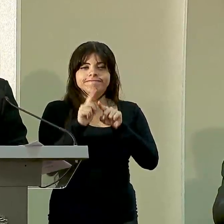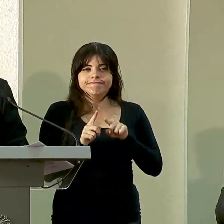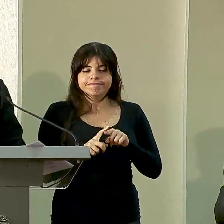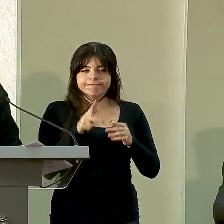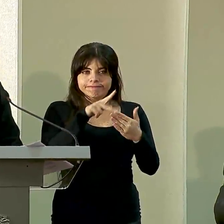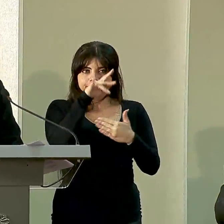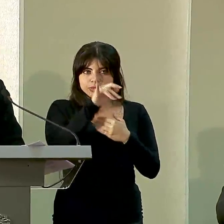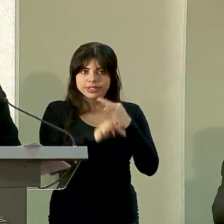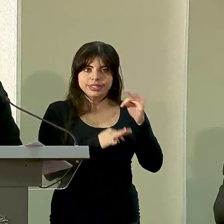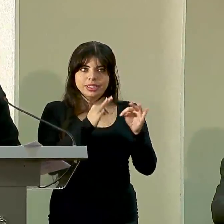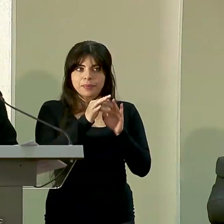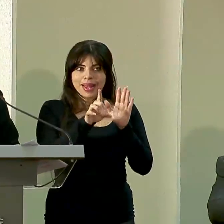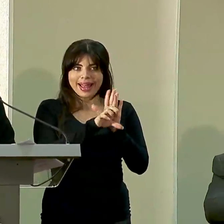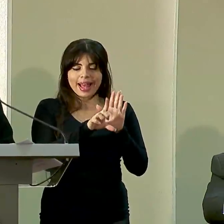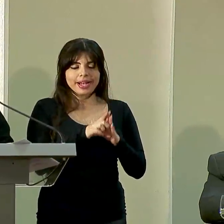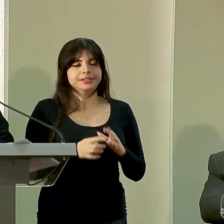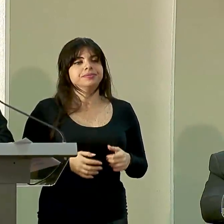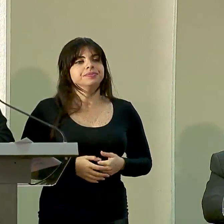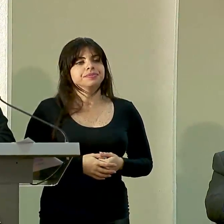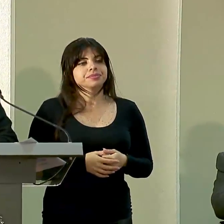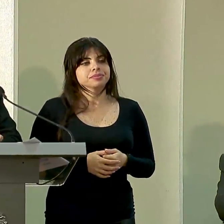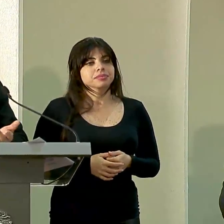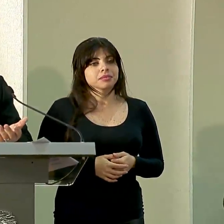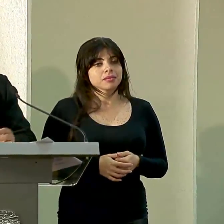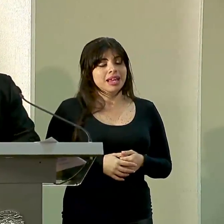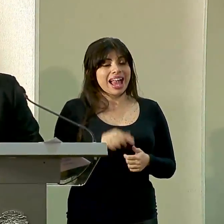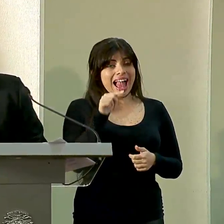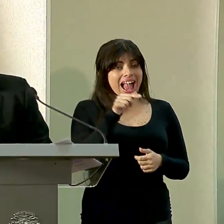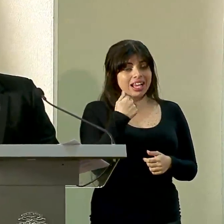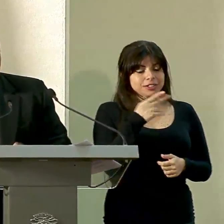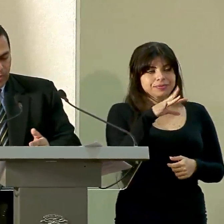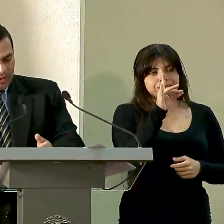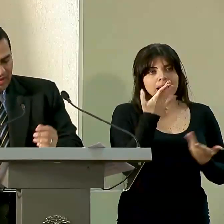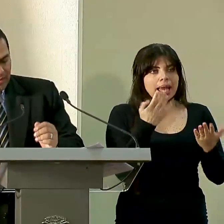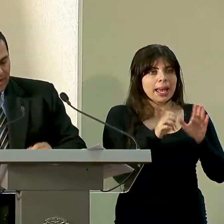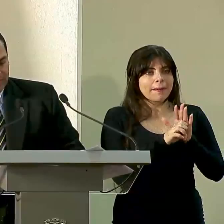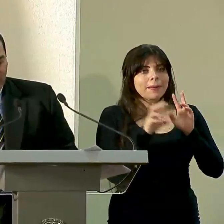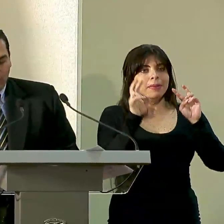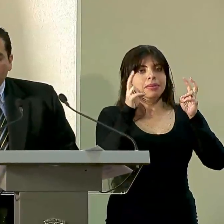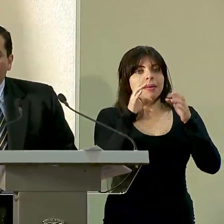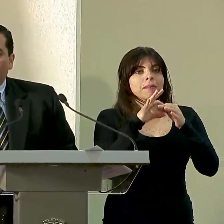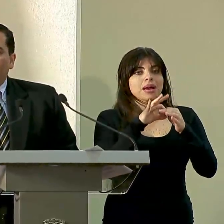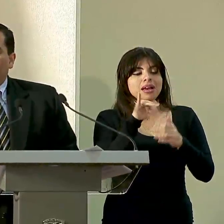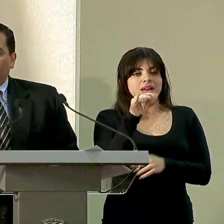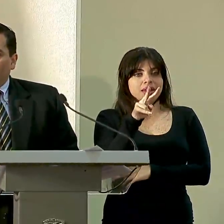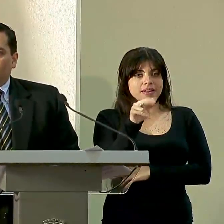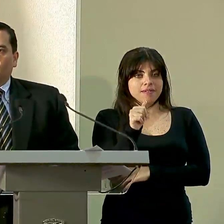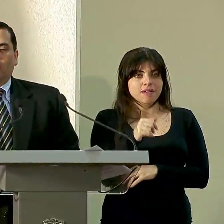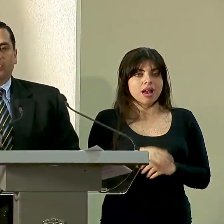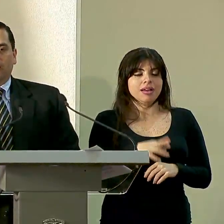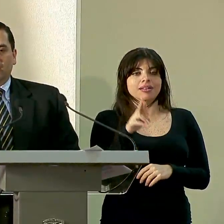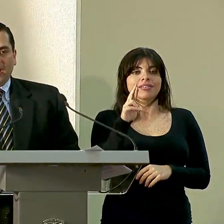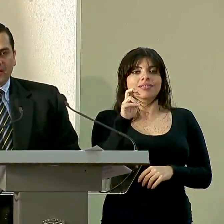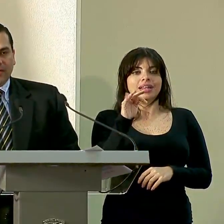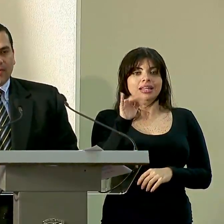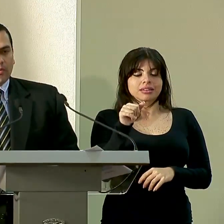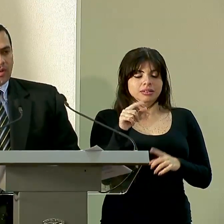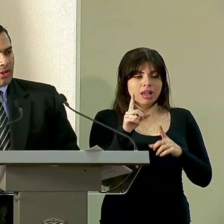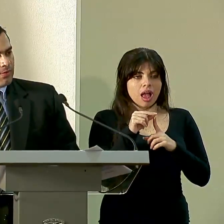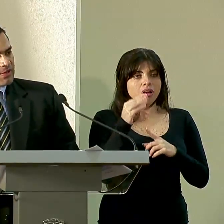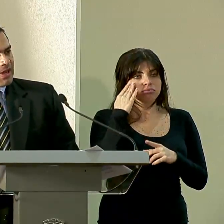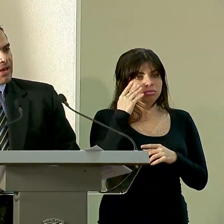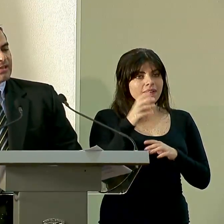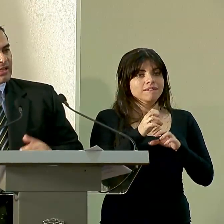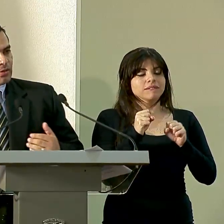proyectos ya de índole legislativo, ¿verdad? Ahí encontramos, por ejemplo, el tema relacionado con IVA, renta, conocemos que ahí está